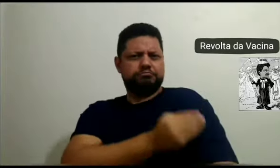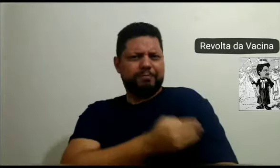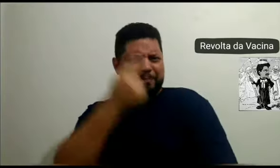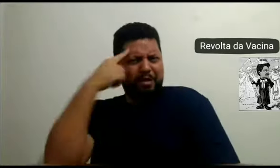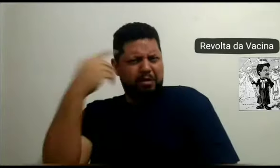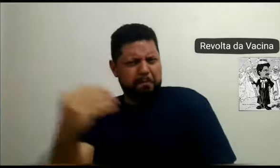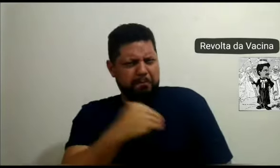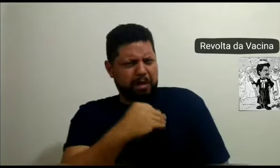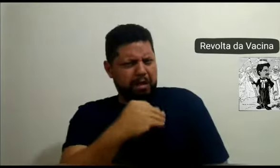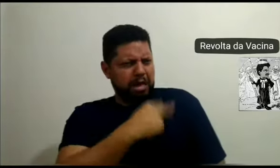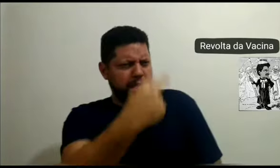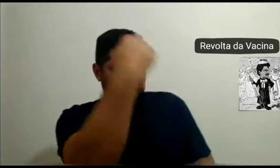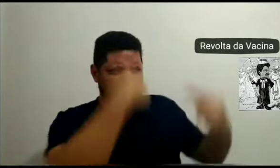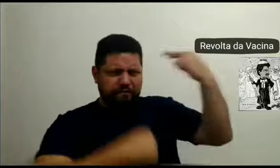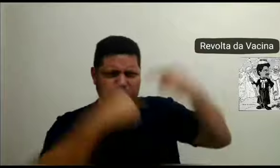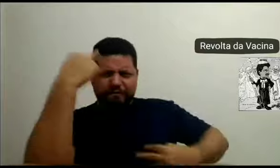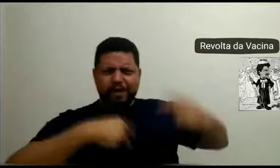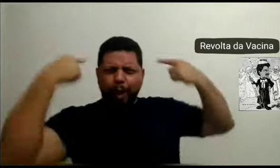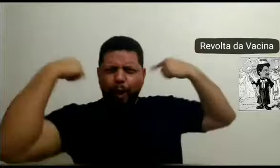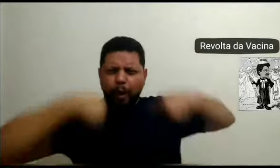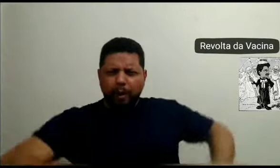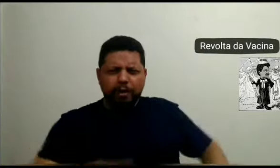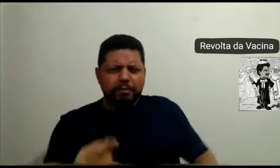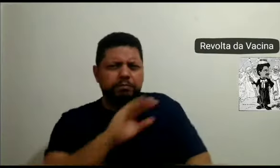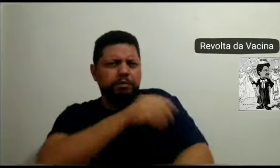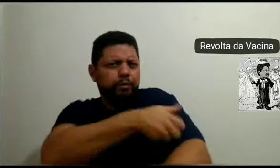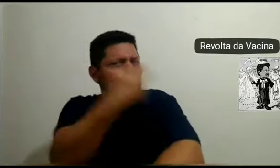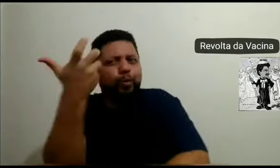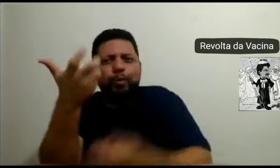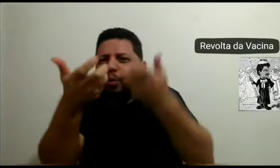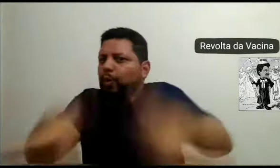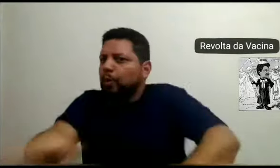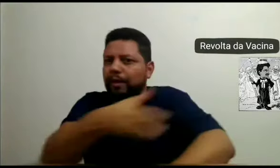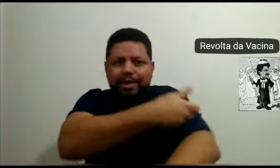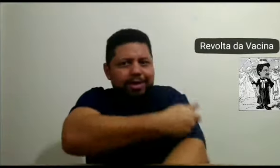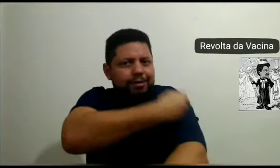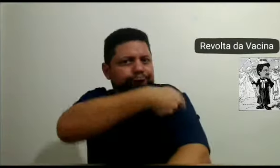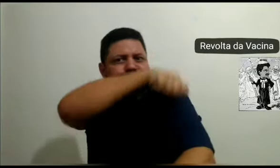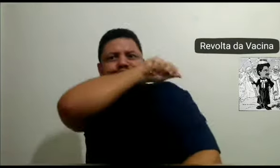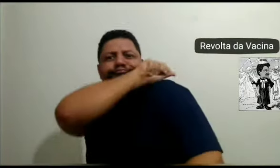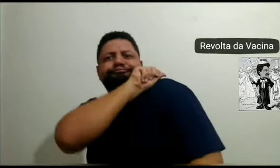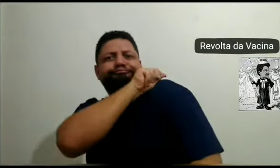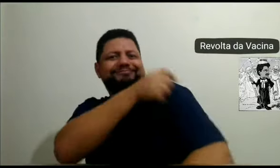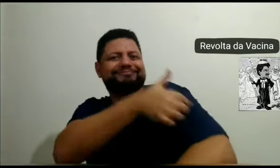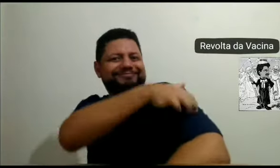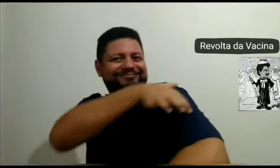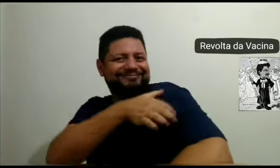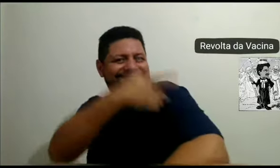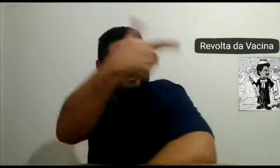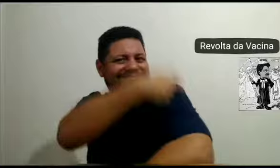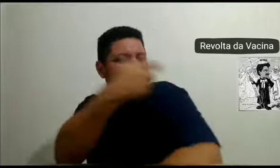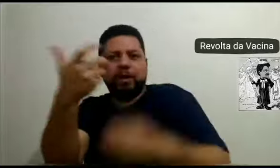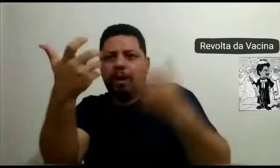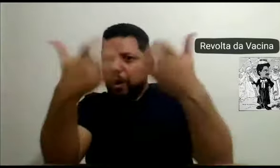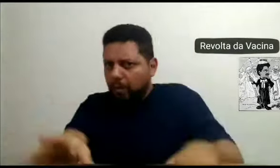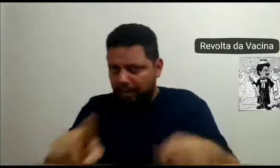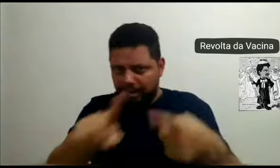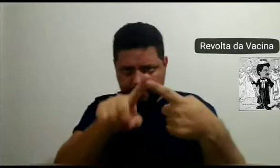as mulheres não queriam mostrar o braço, pois consideravam isso uma imoralidade, consideravam isso